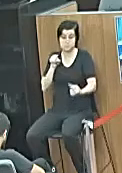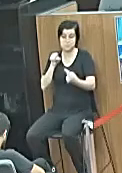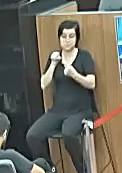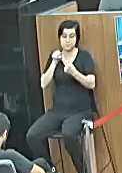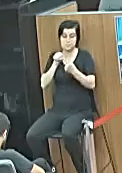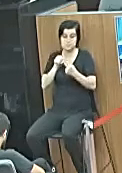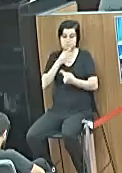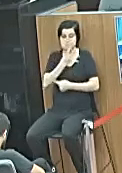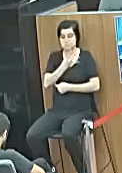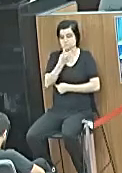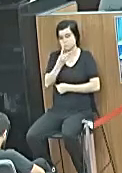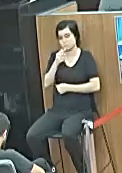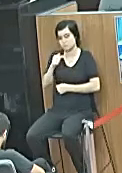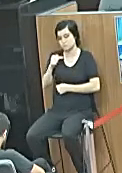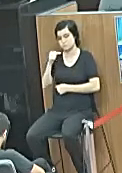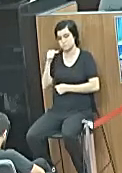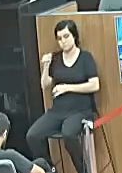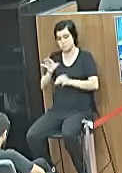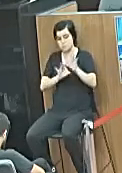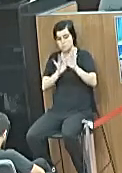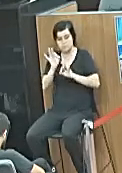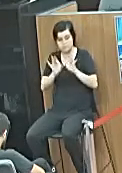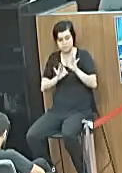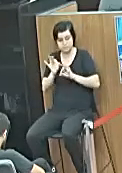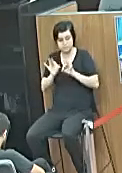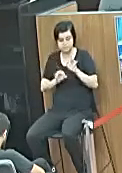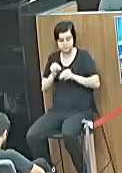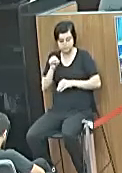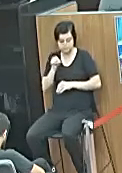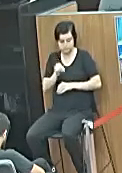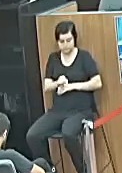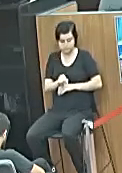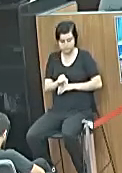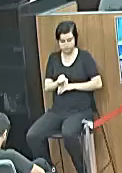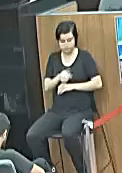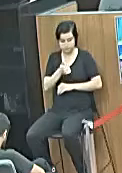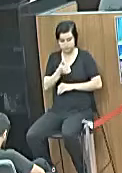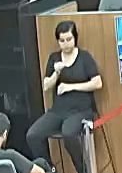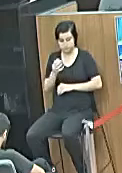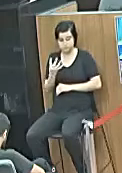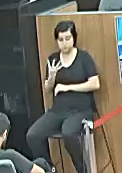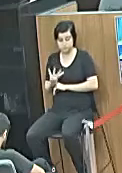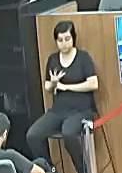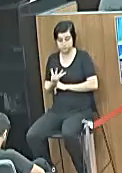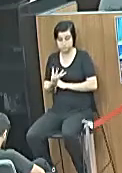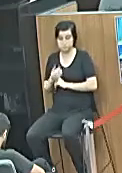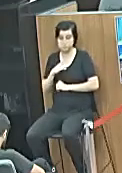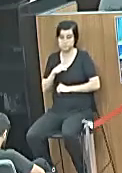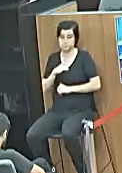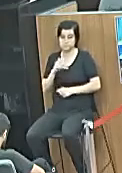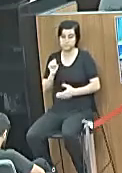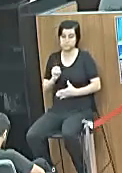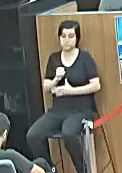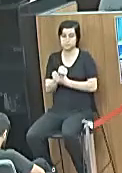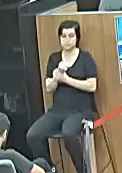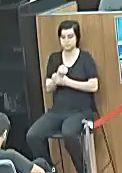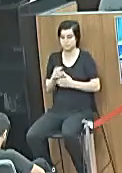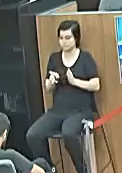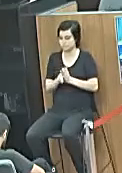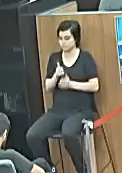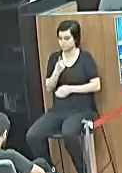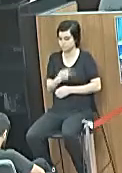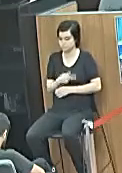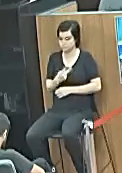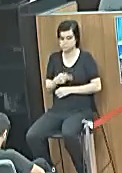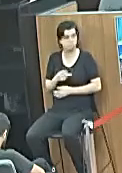ação 4277 programa de concessão de parques estaduais o programa 104 com vistas a assegurar o escopo da ação